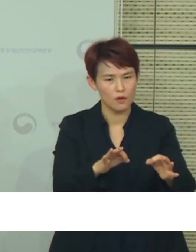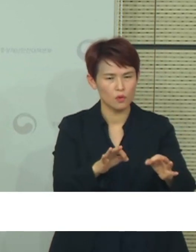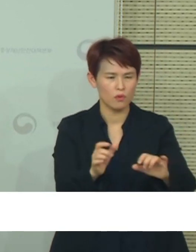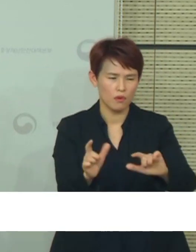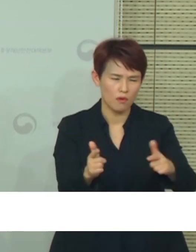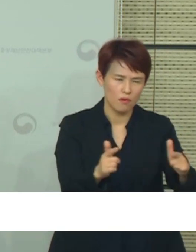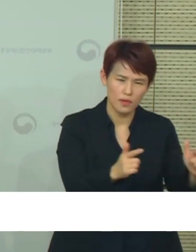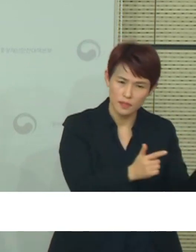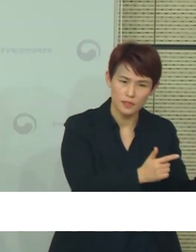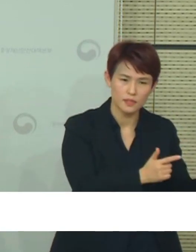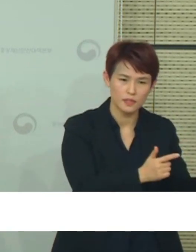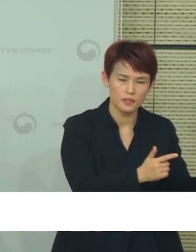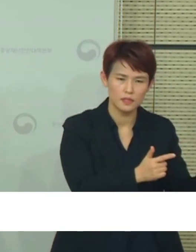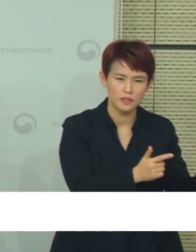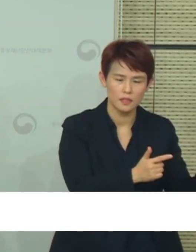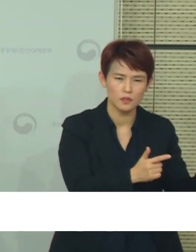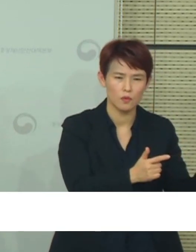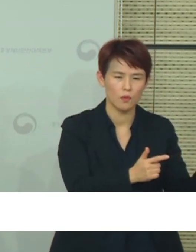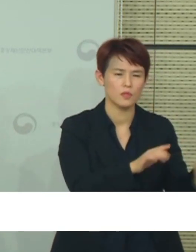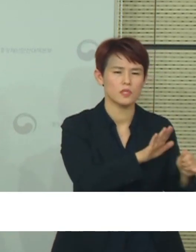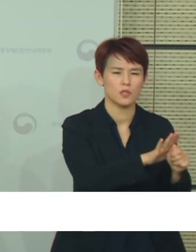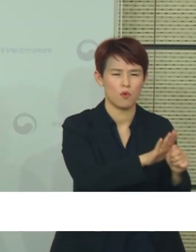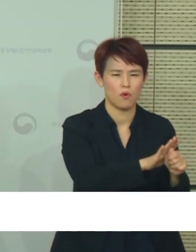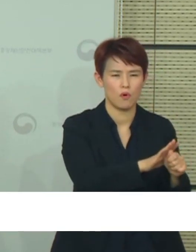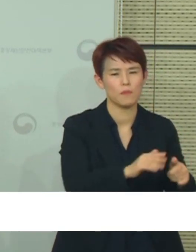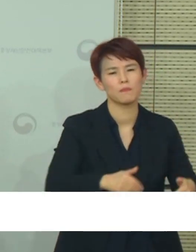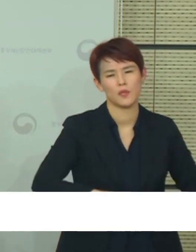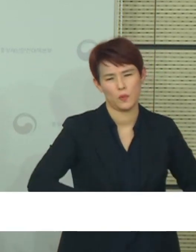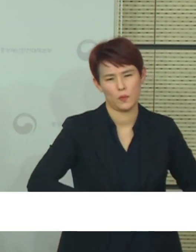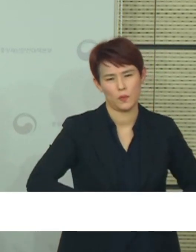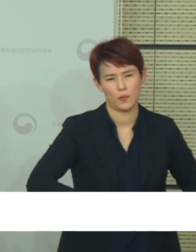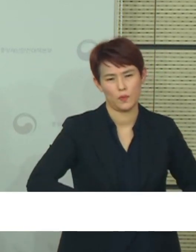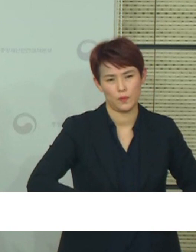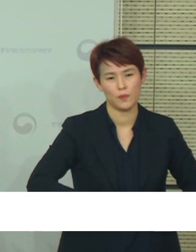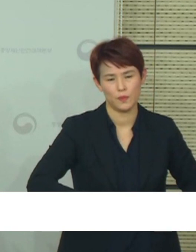전반적인 측면에서의 고려와 지원이 불가피할 것으로